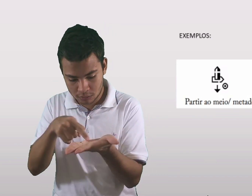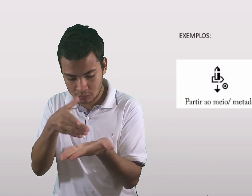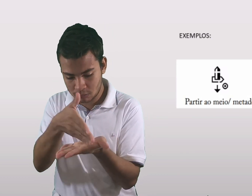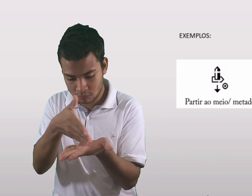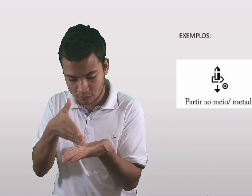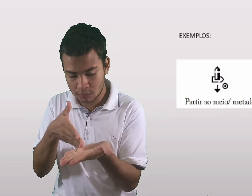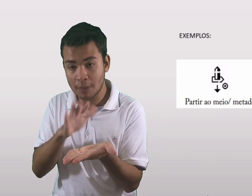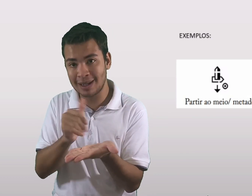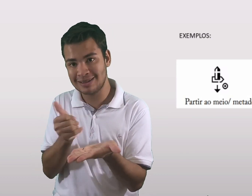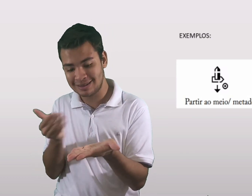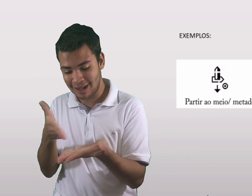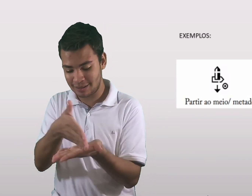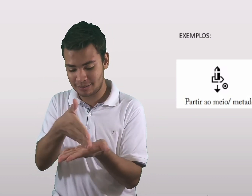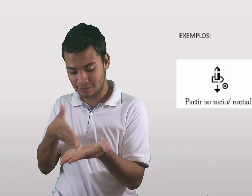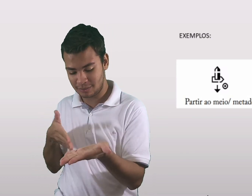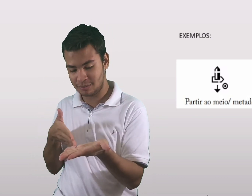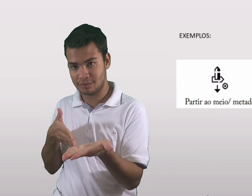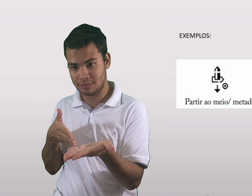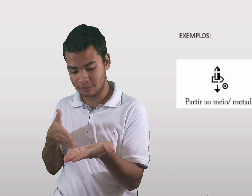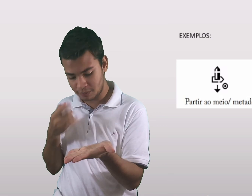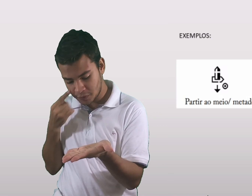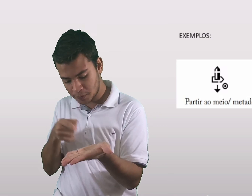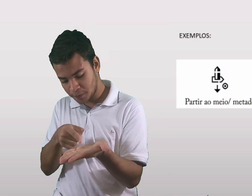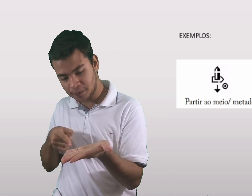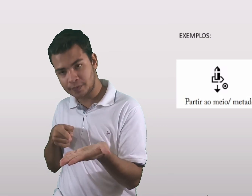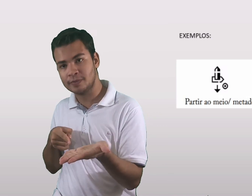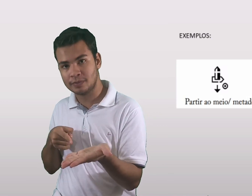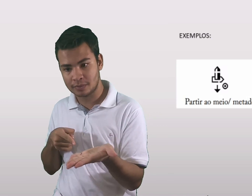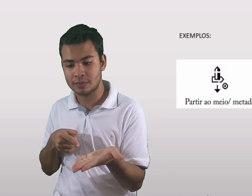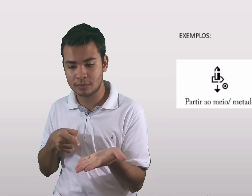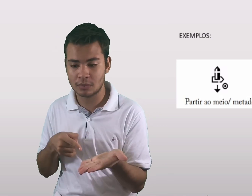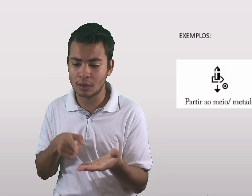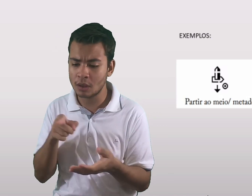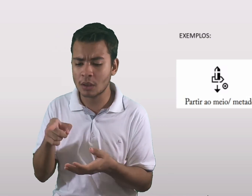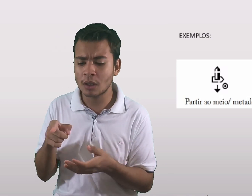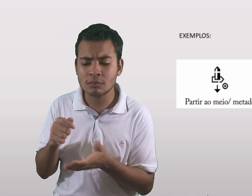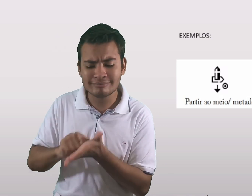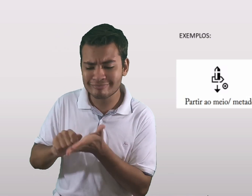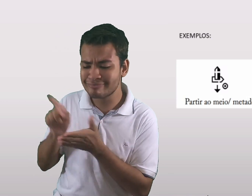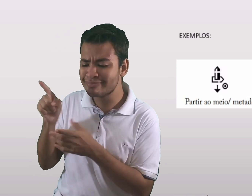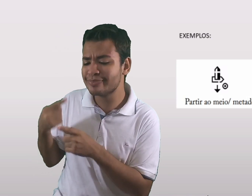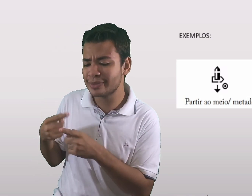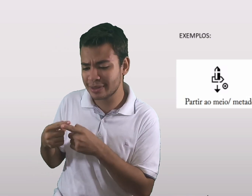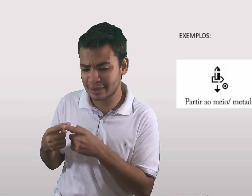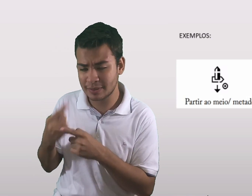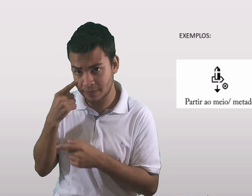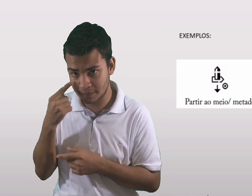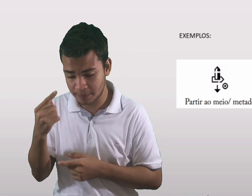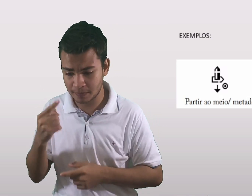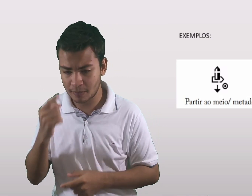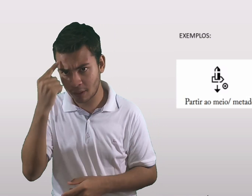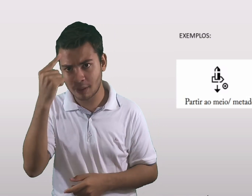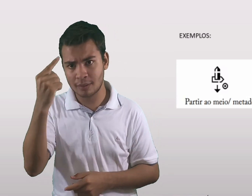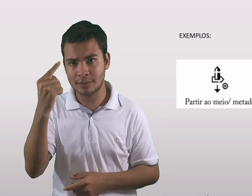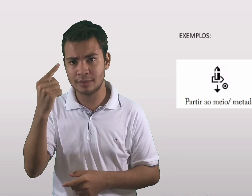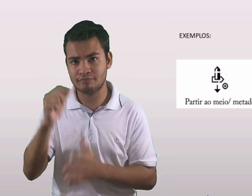contato e ele sai da superfície. Então, aí eu